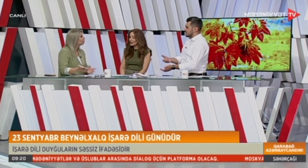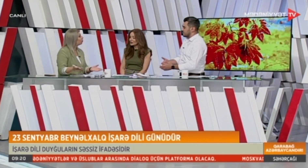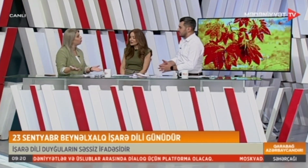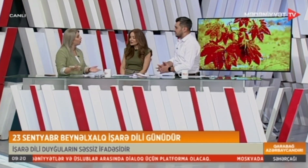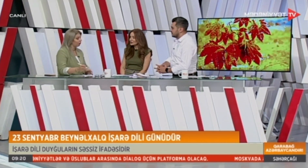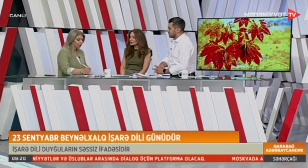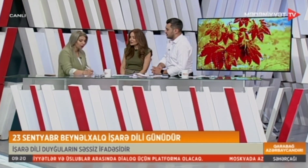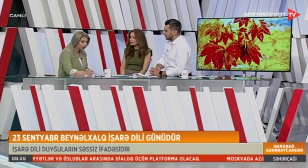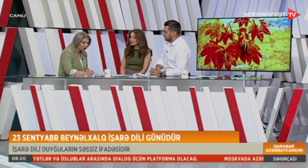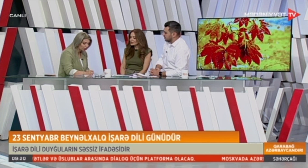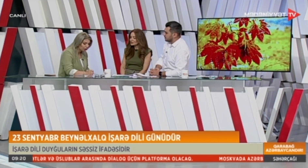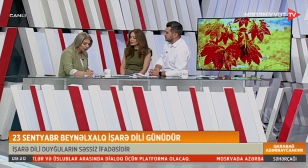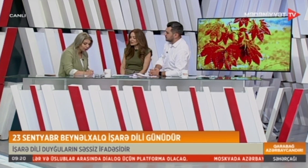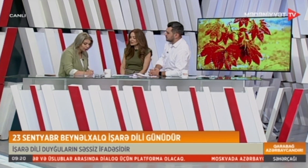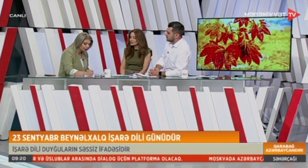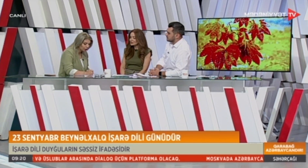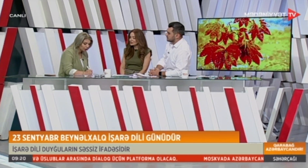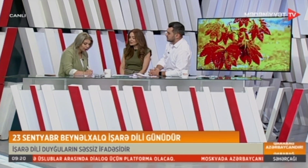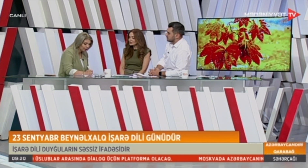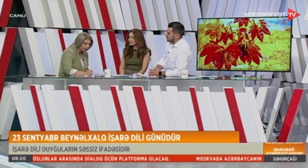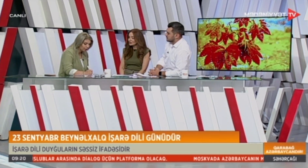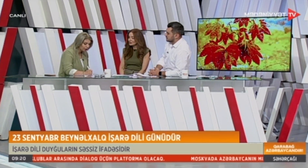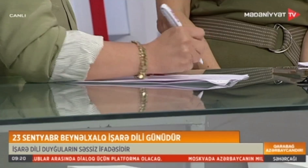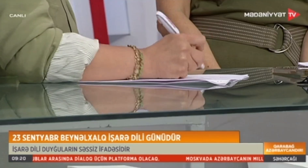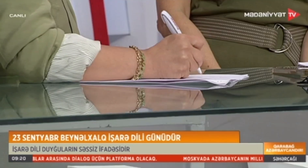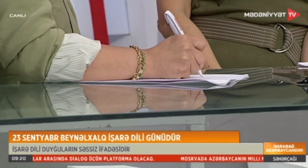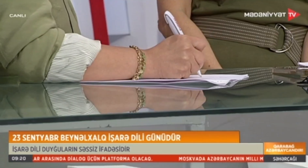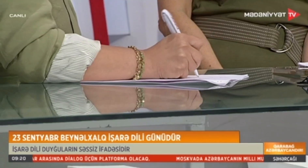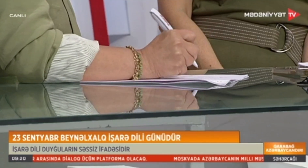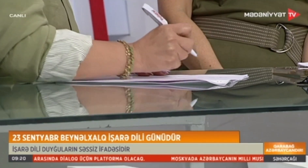olduğu kimi yazırıq, sadəcə mən onları daktillə göstərə bilərəm. A, B, C,